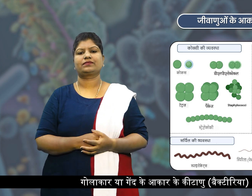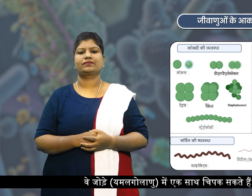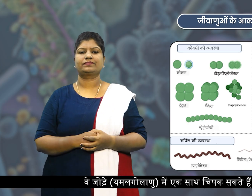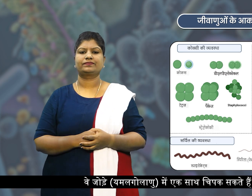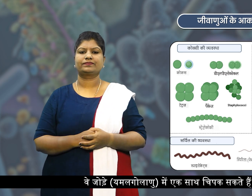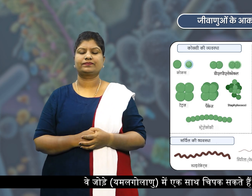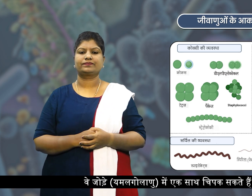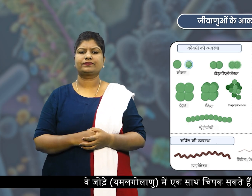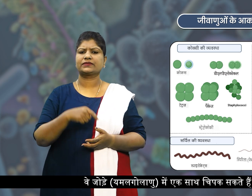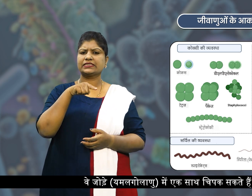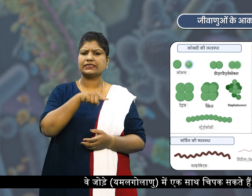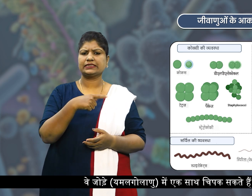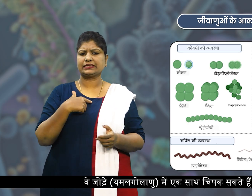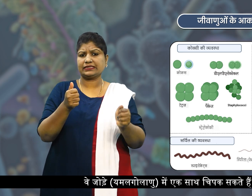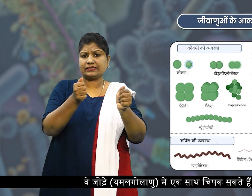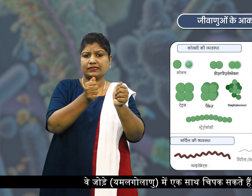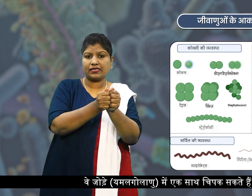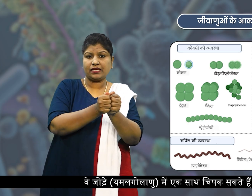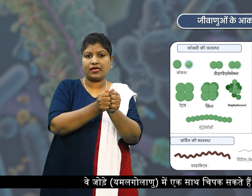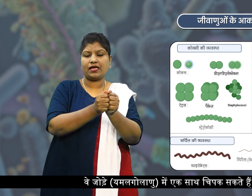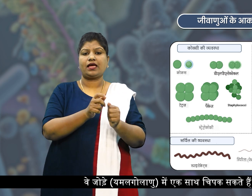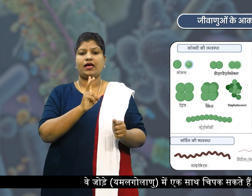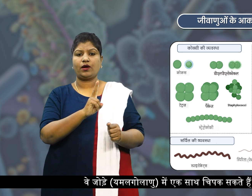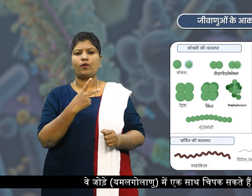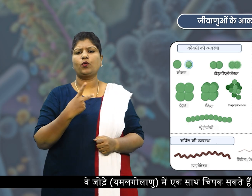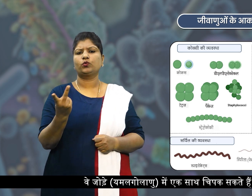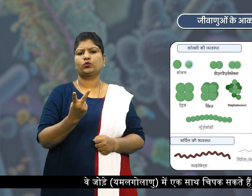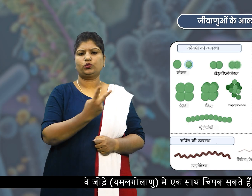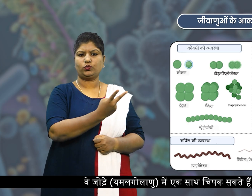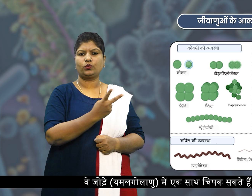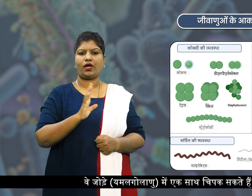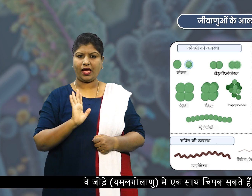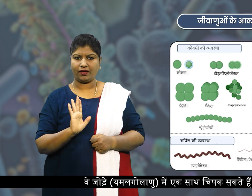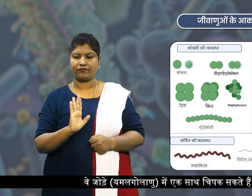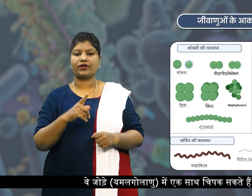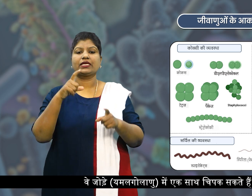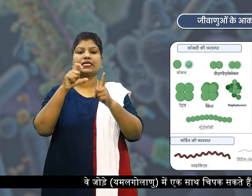वे जोड़े यमल घोलगू में एक साथ चिपक सकते हैं